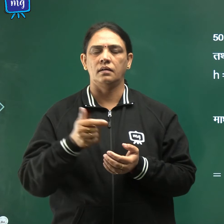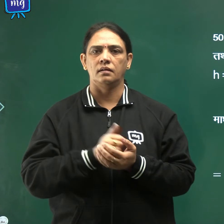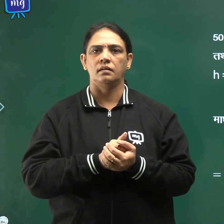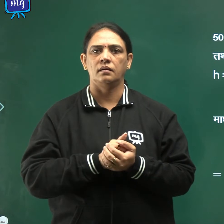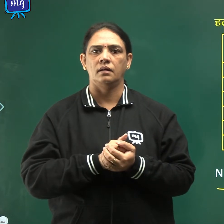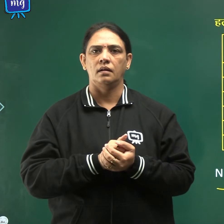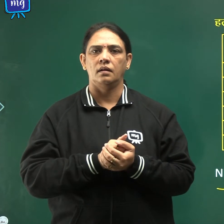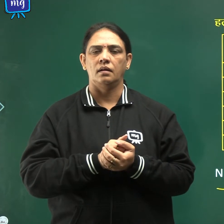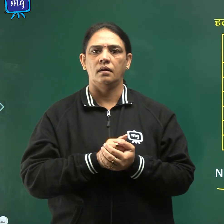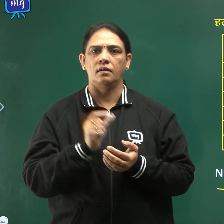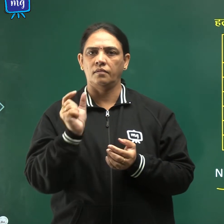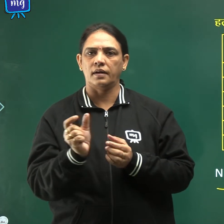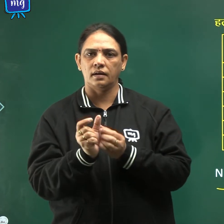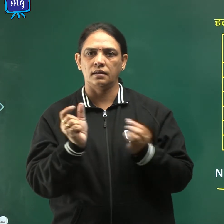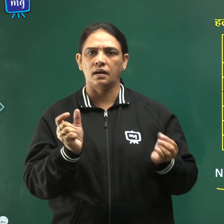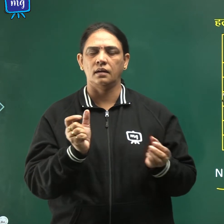वर्ग अंतराल